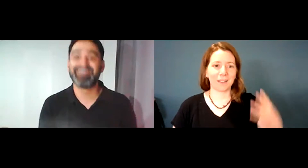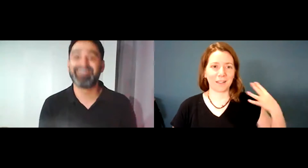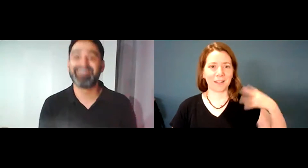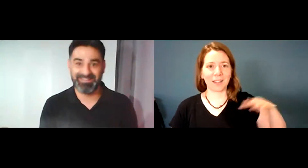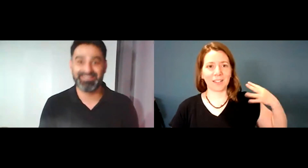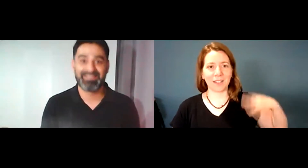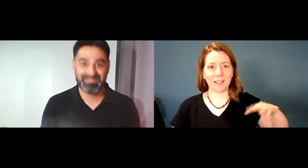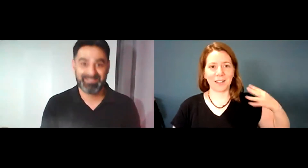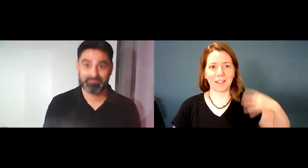Graciela.